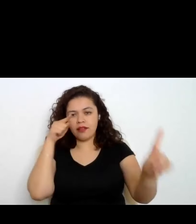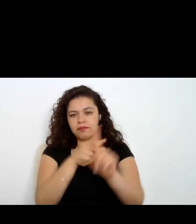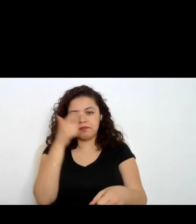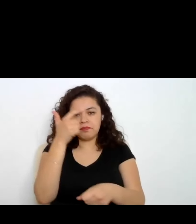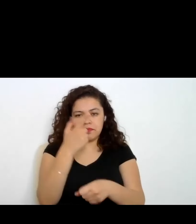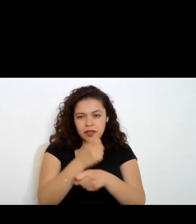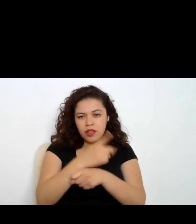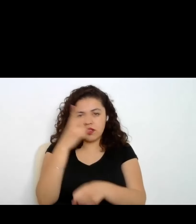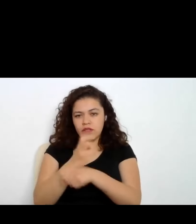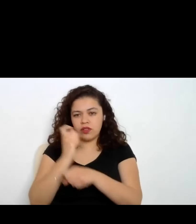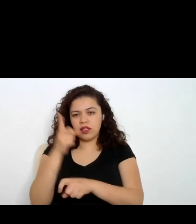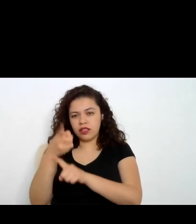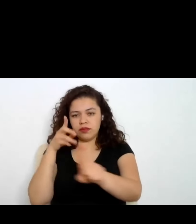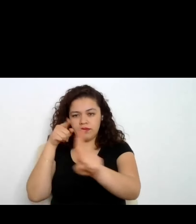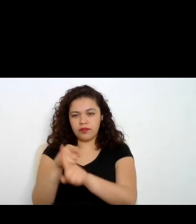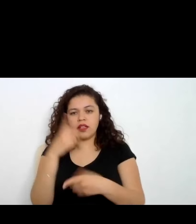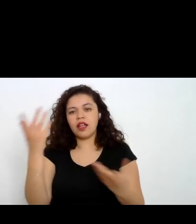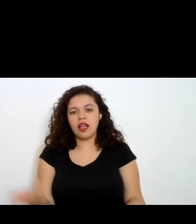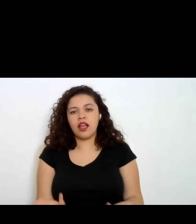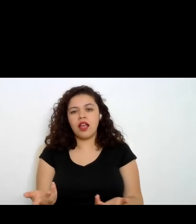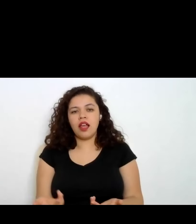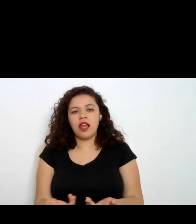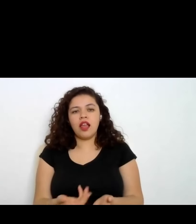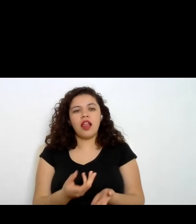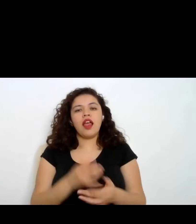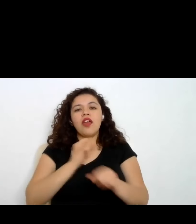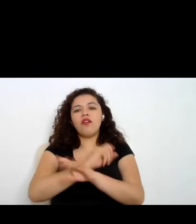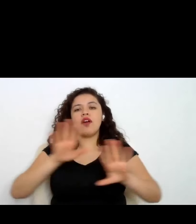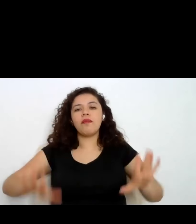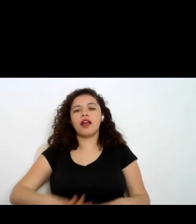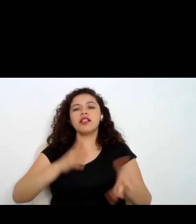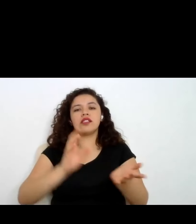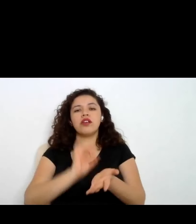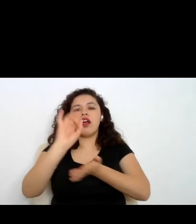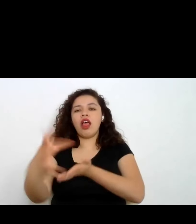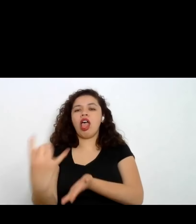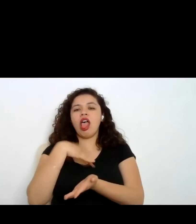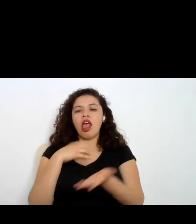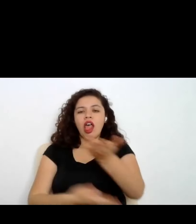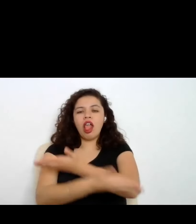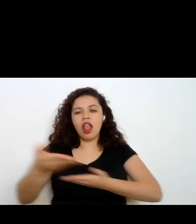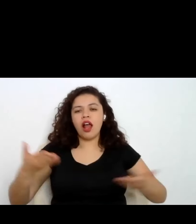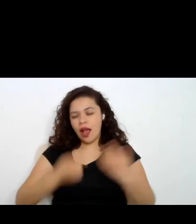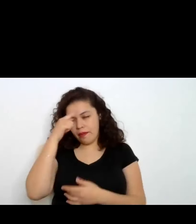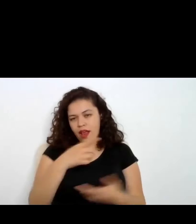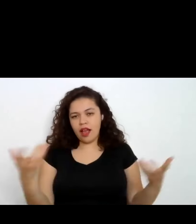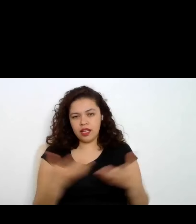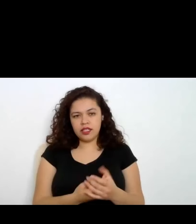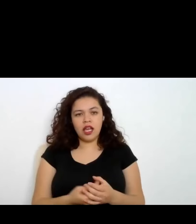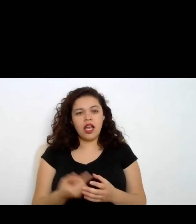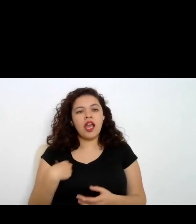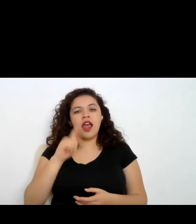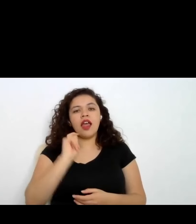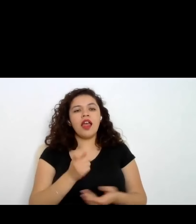secundarias. Identificar las transferencias de datos personales que se llevan a cabo. Las transferencias es cuando